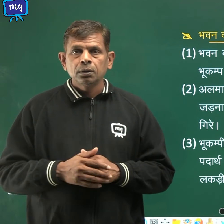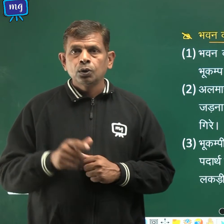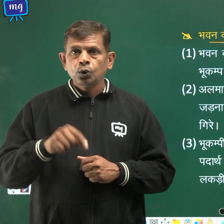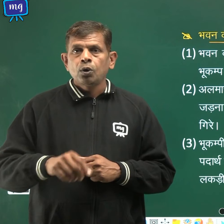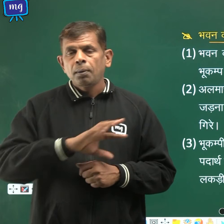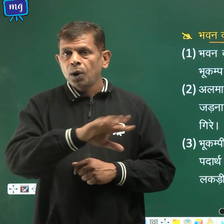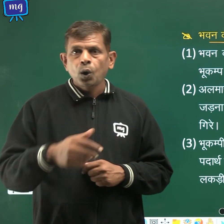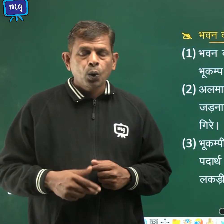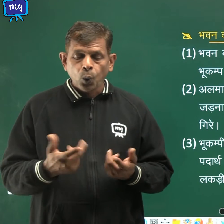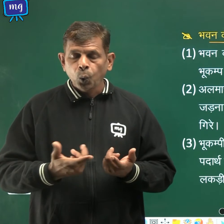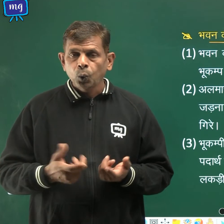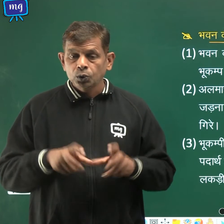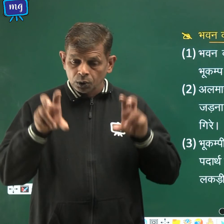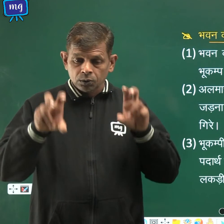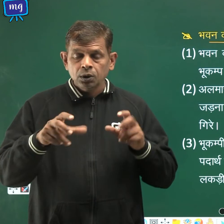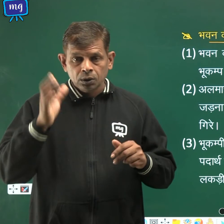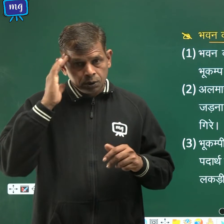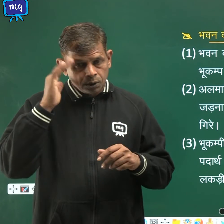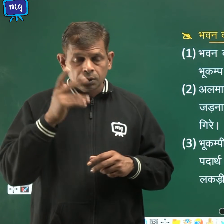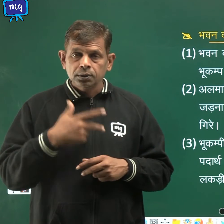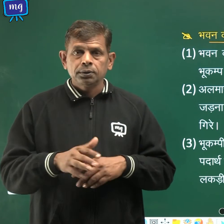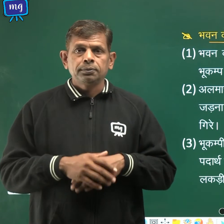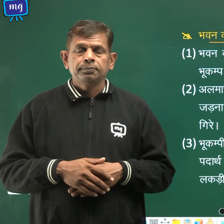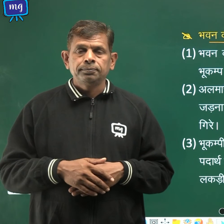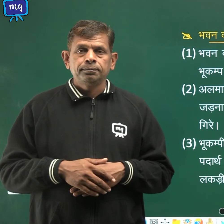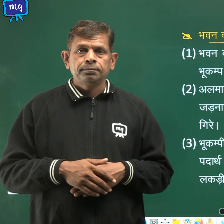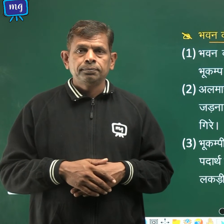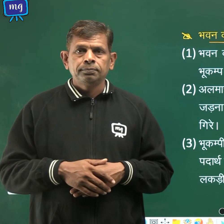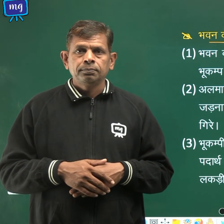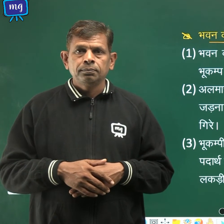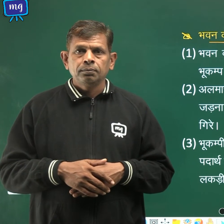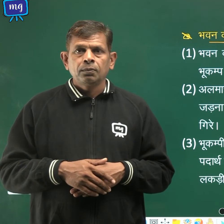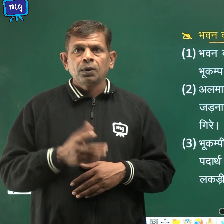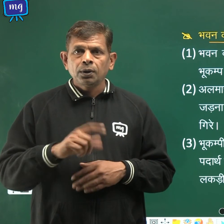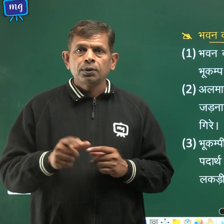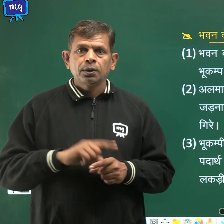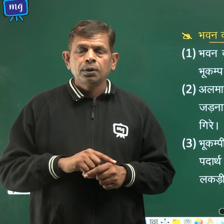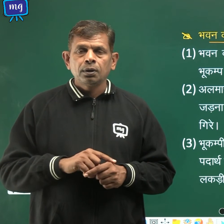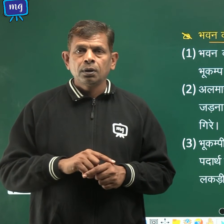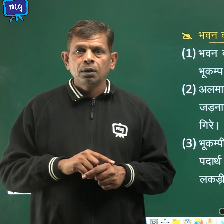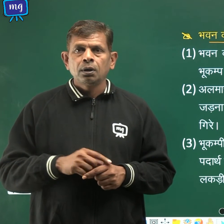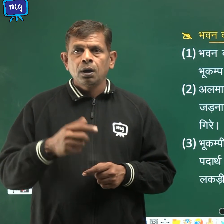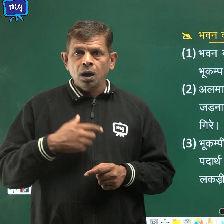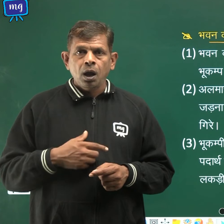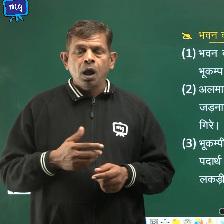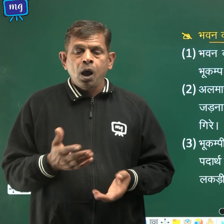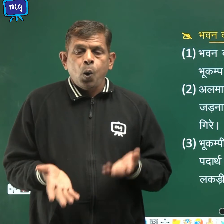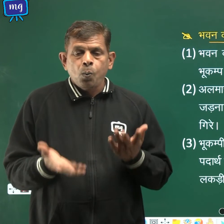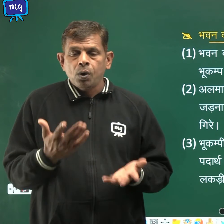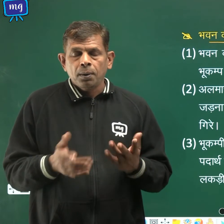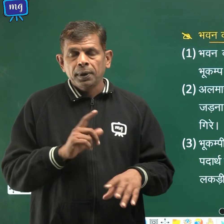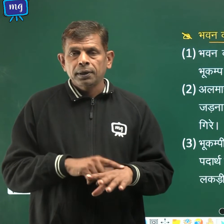तो हमें कुछ सावधानियों को ध्यान में रखना चाहिए, जिससे कि भूकंप के